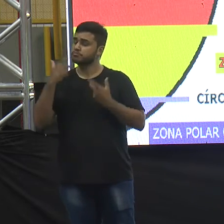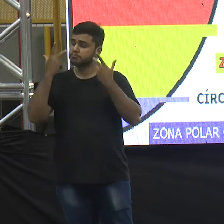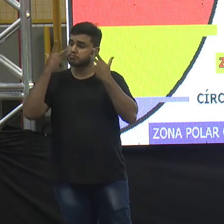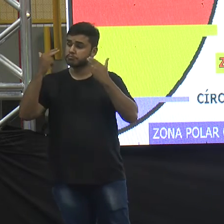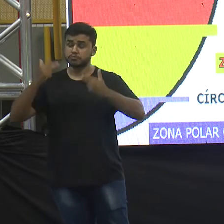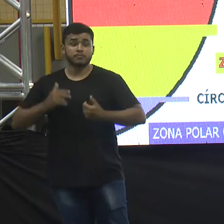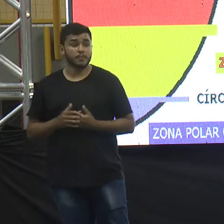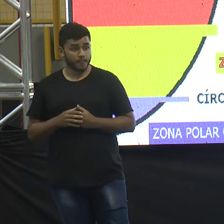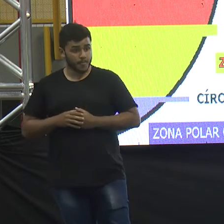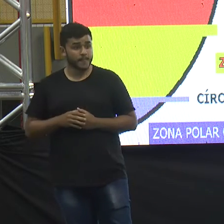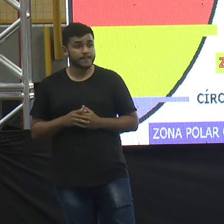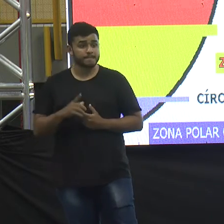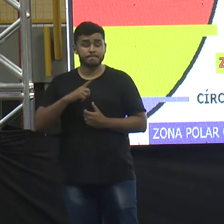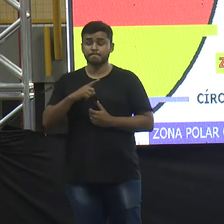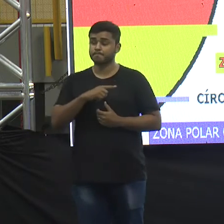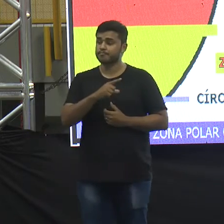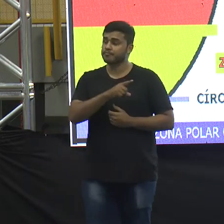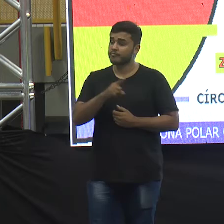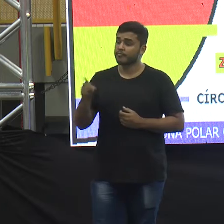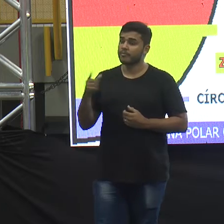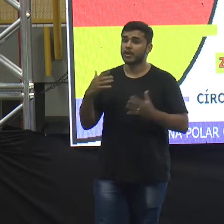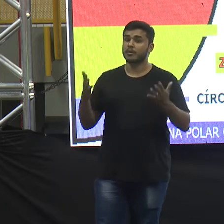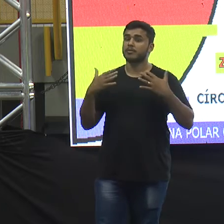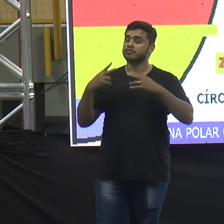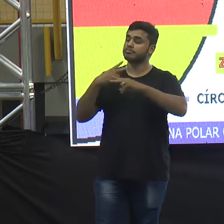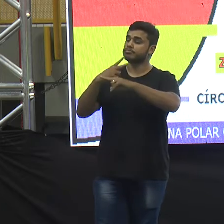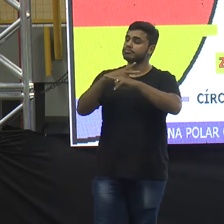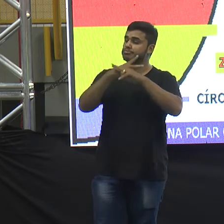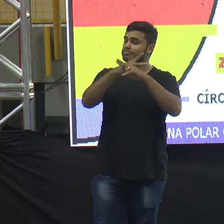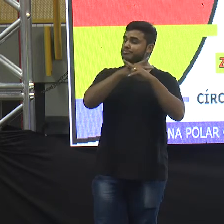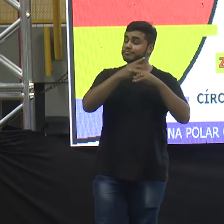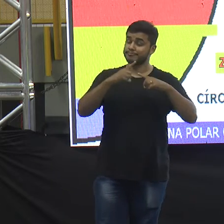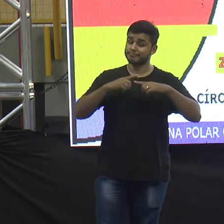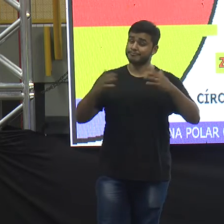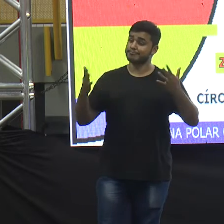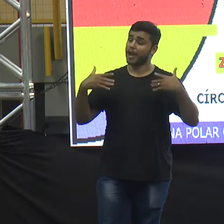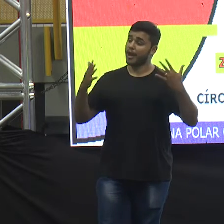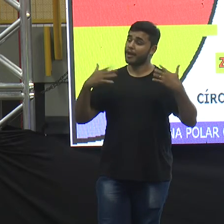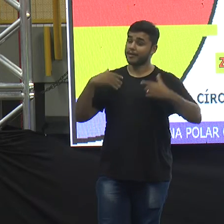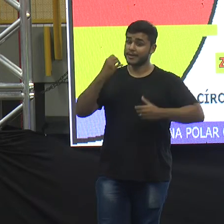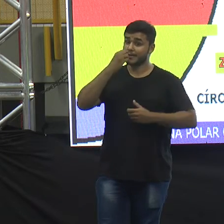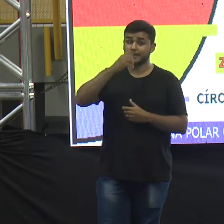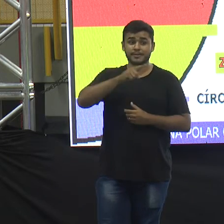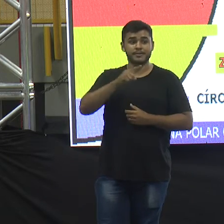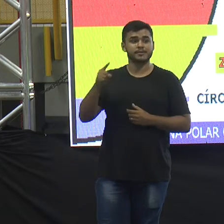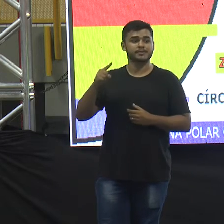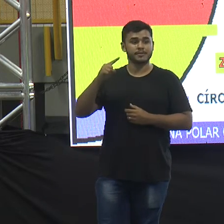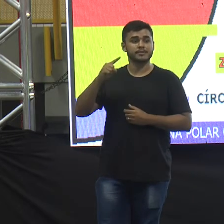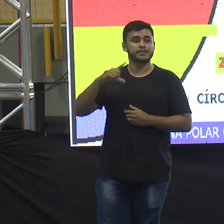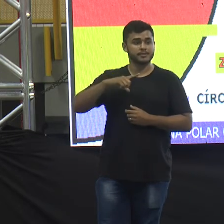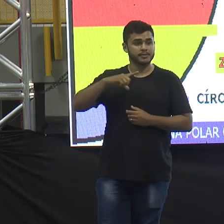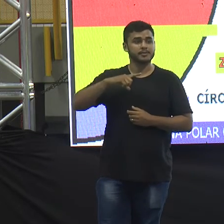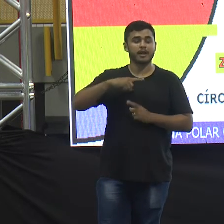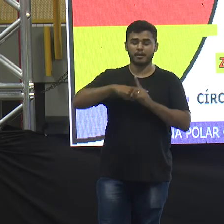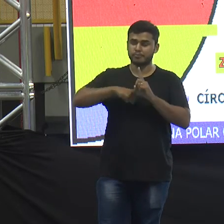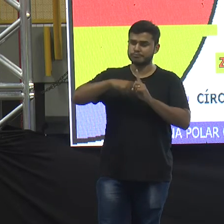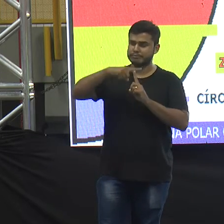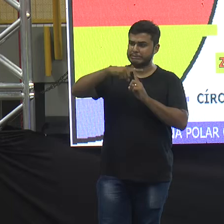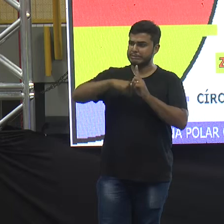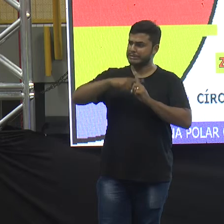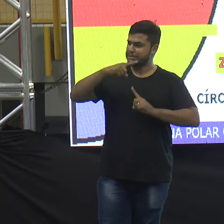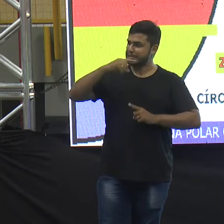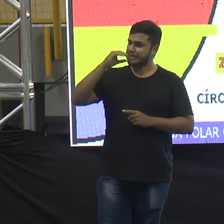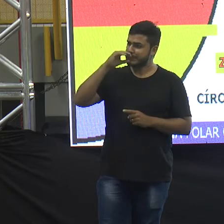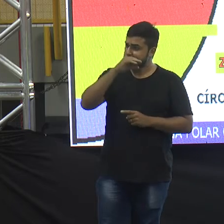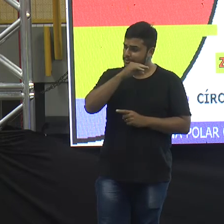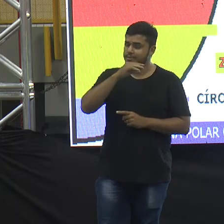Essa frescurinha, tá, que durante o dia sopra do litoral para o interior da cidade, que vai amenizar o quê? O desconforto térmico. Deve